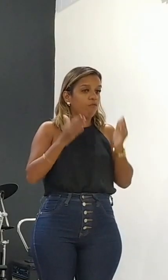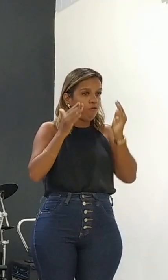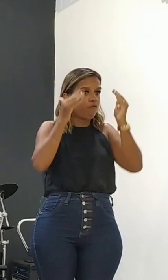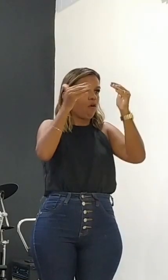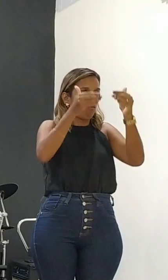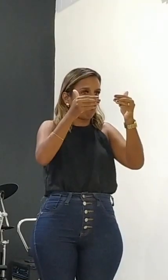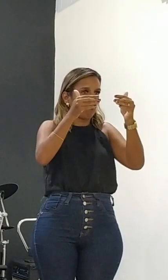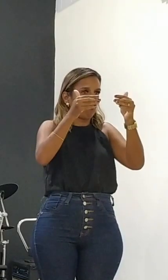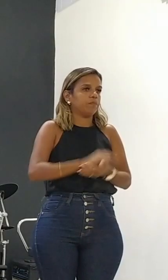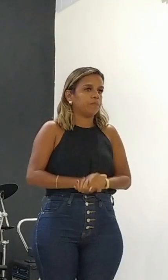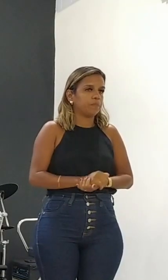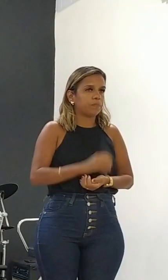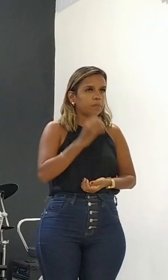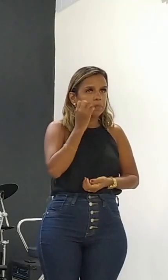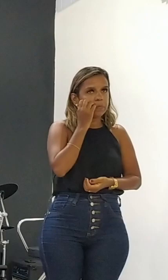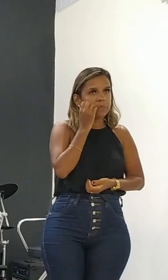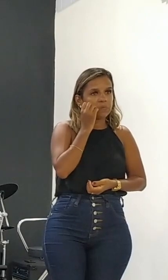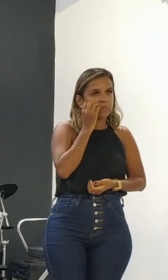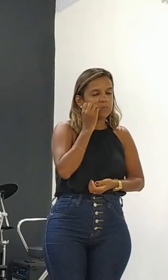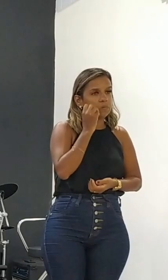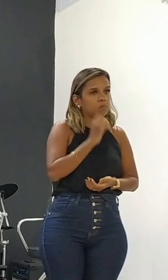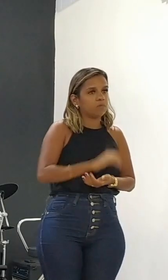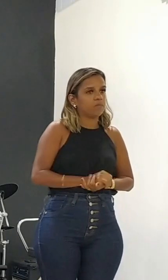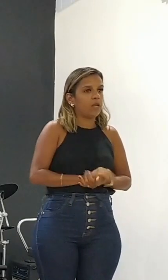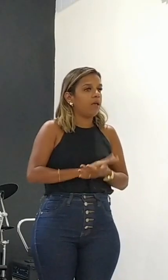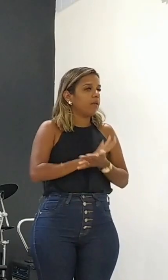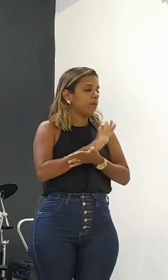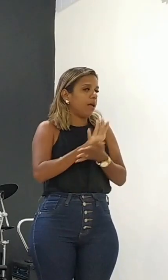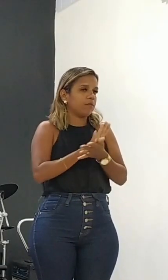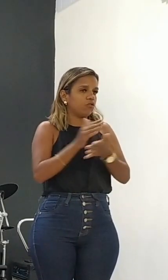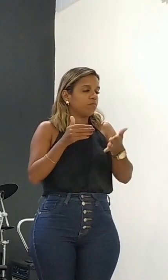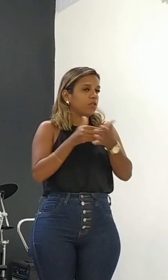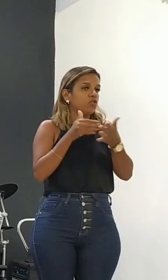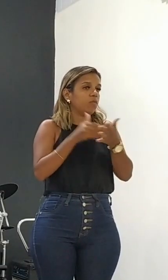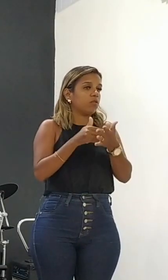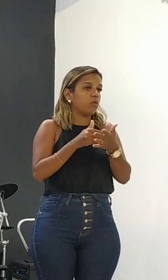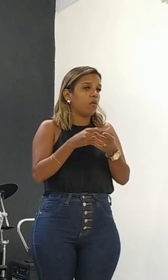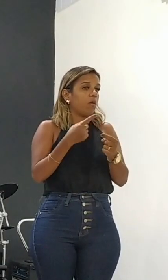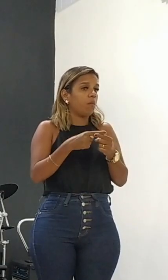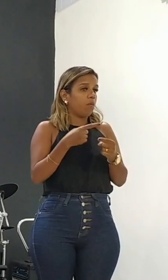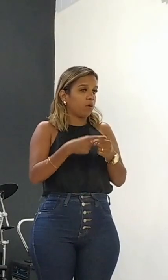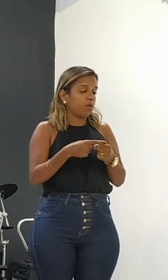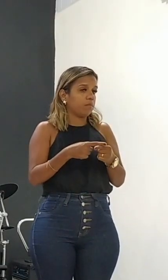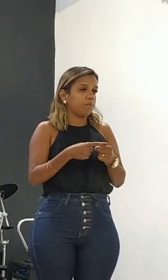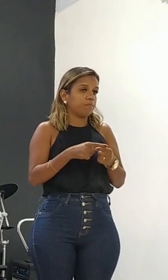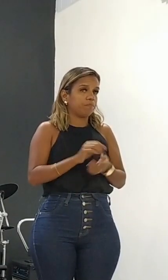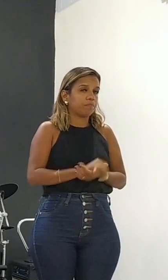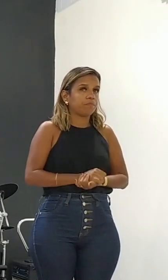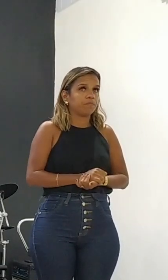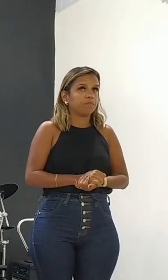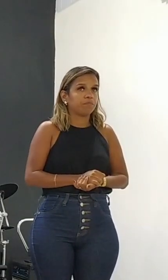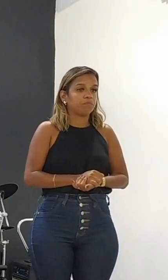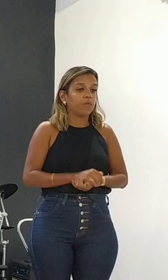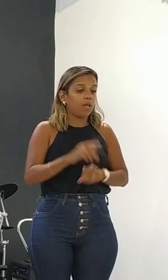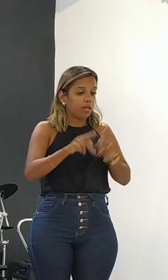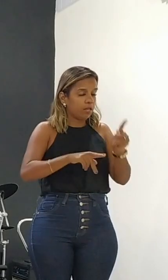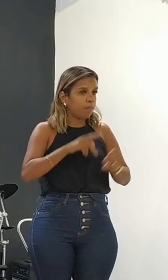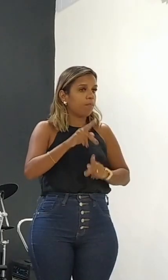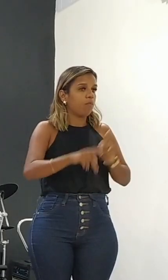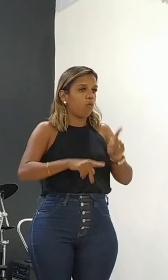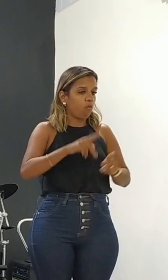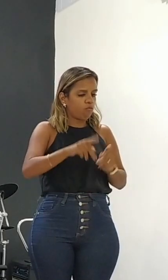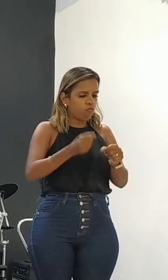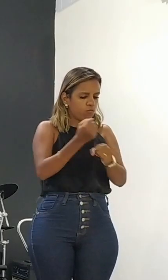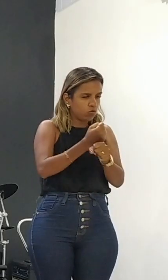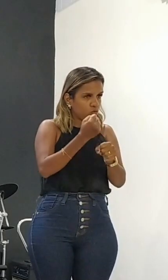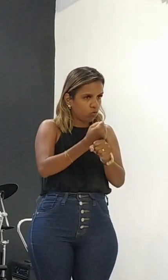limites, não há para nós limites, né? Nem para o bem, nem para o mal. Quando o povo começou a